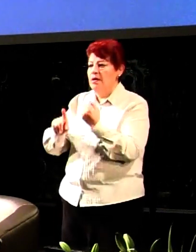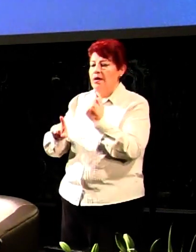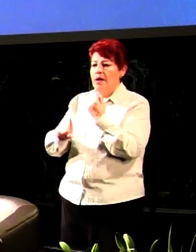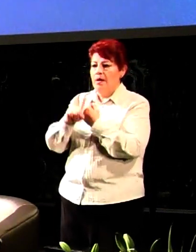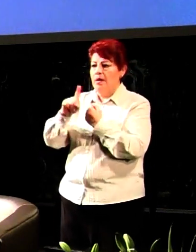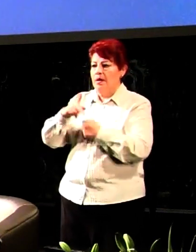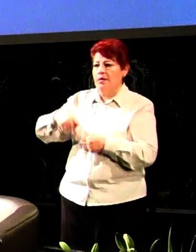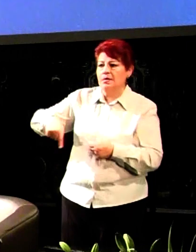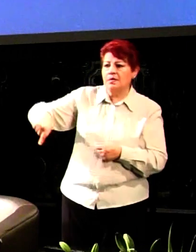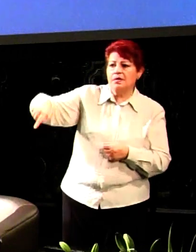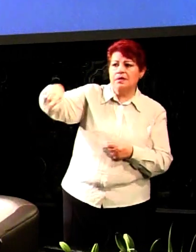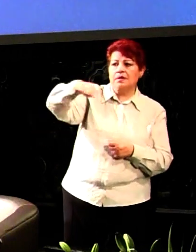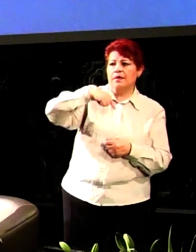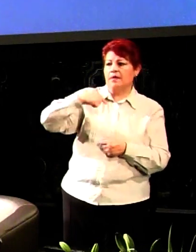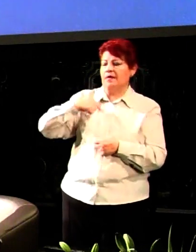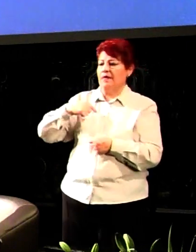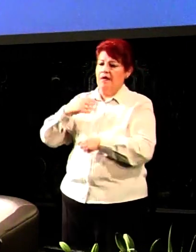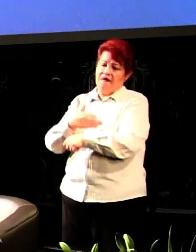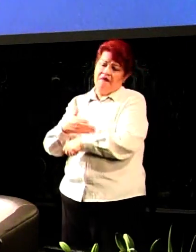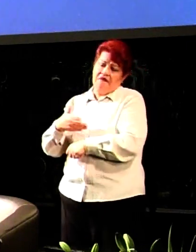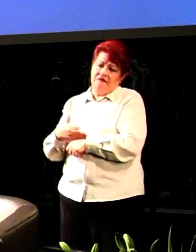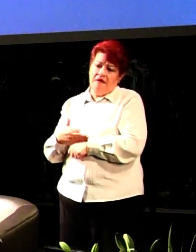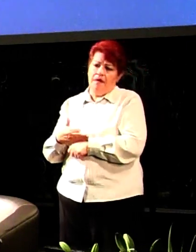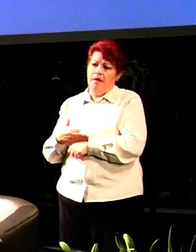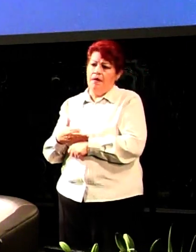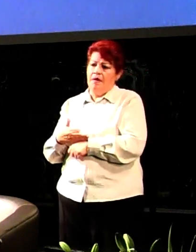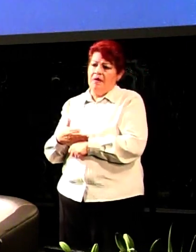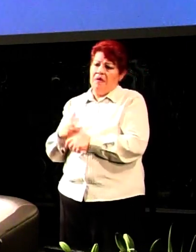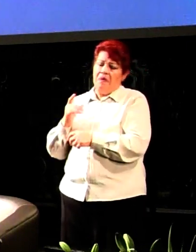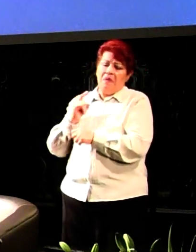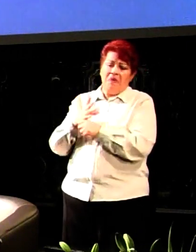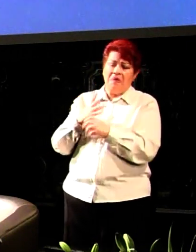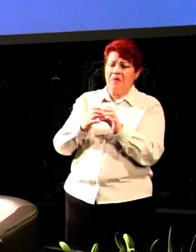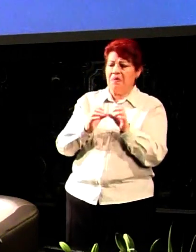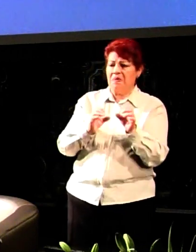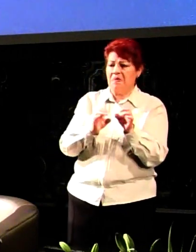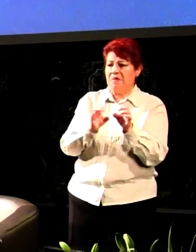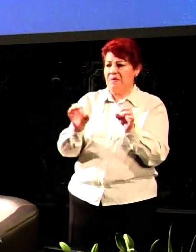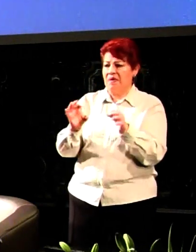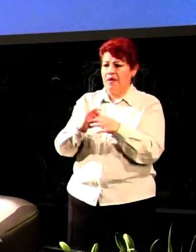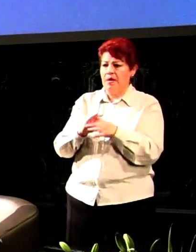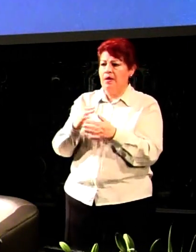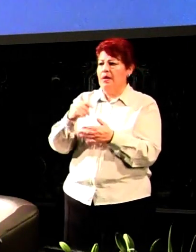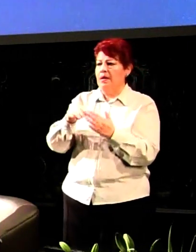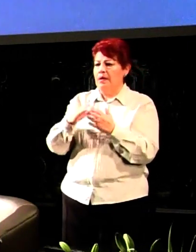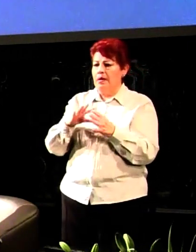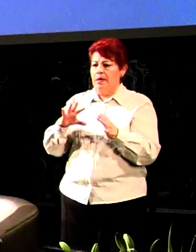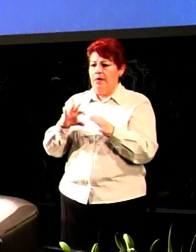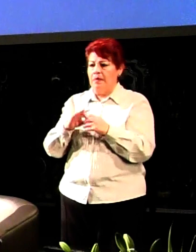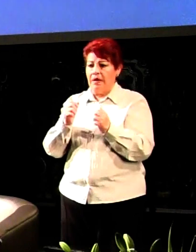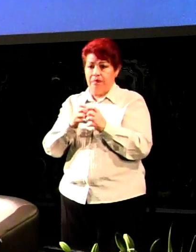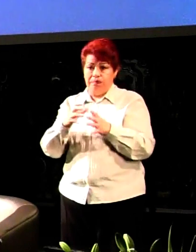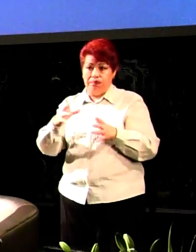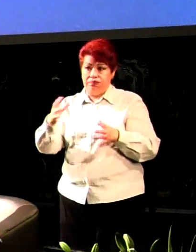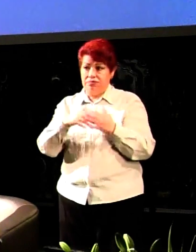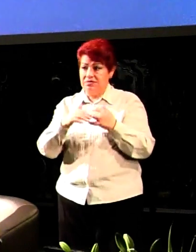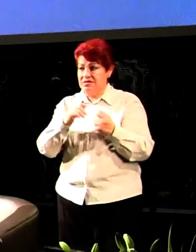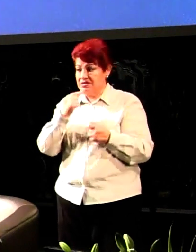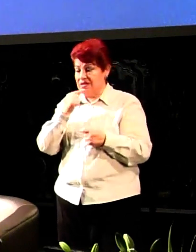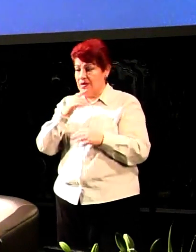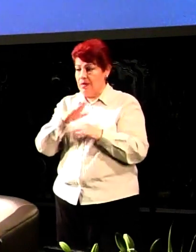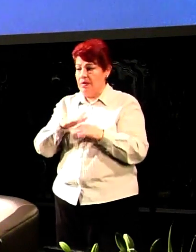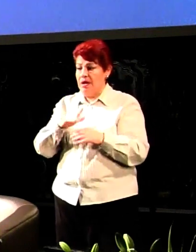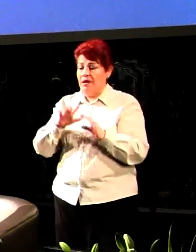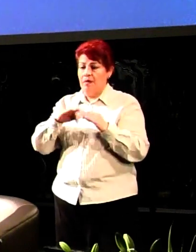sociedad en donde las familias son más unicelulares, anteriormente eran familias más extendidas, donde los niños tenían de